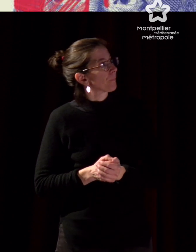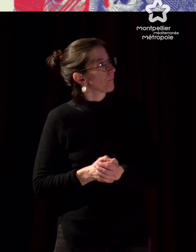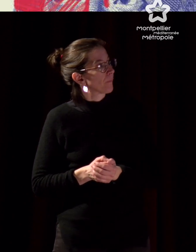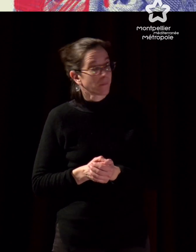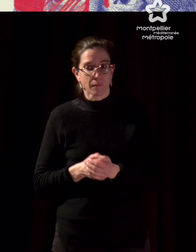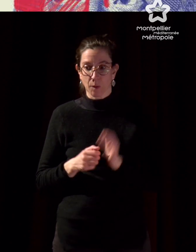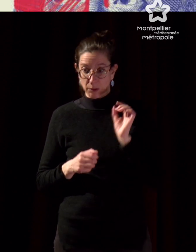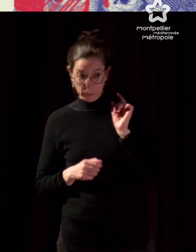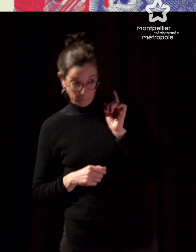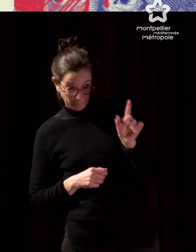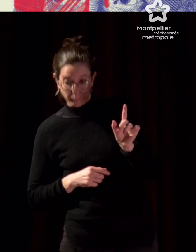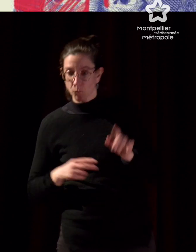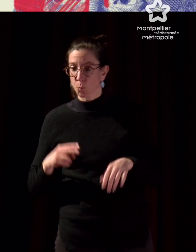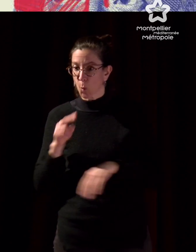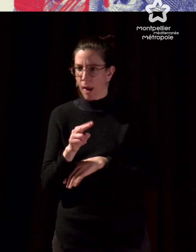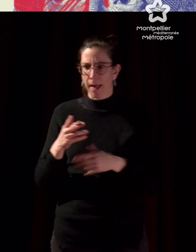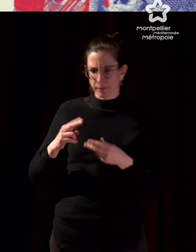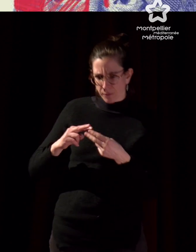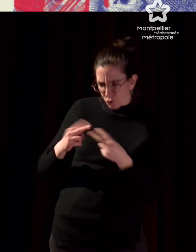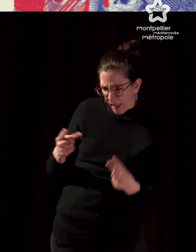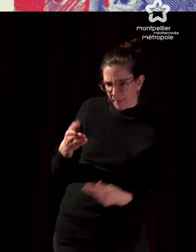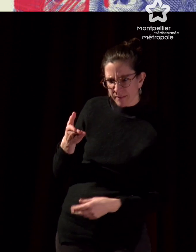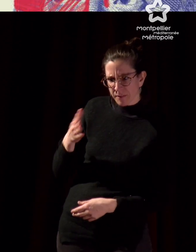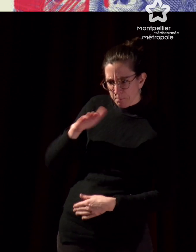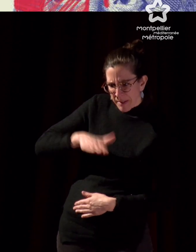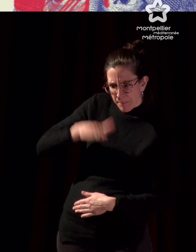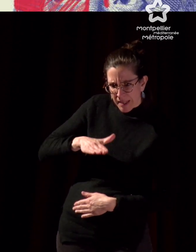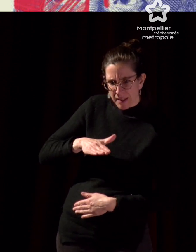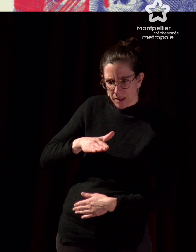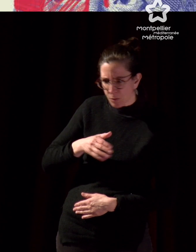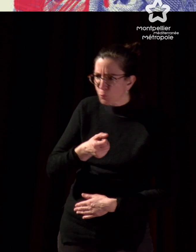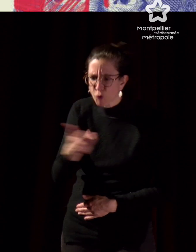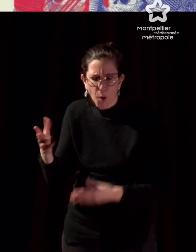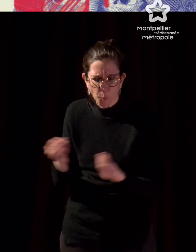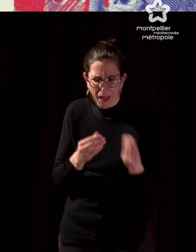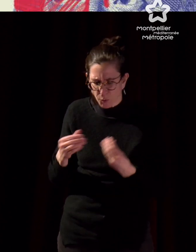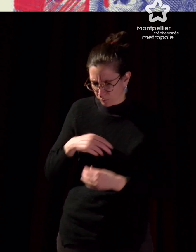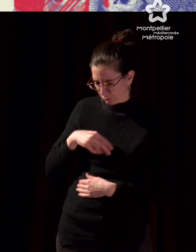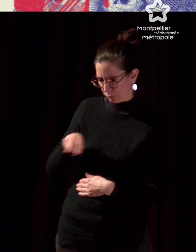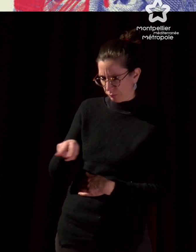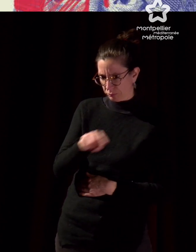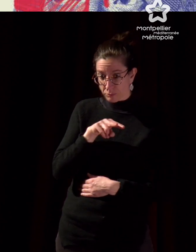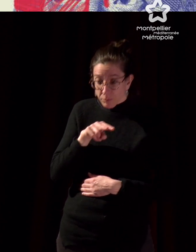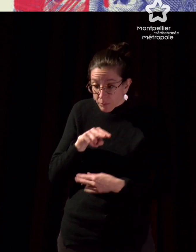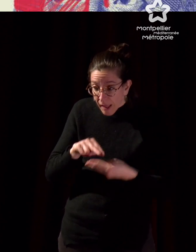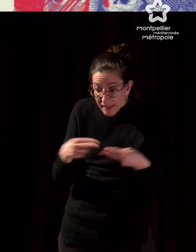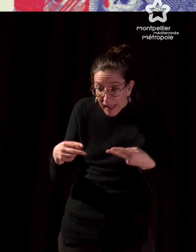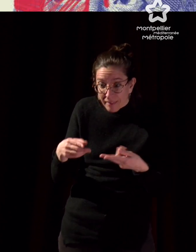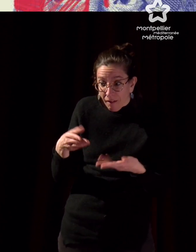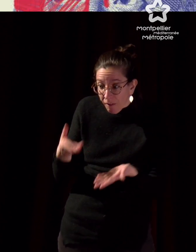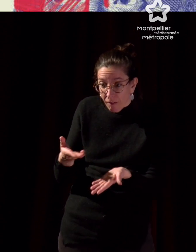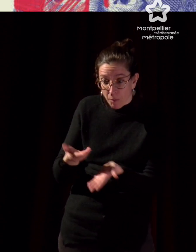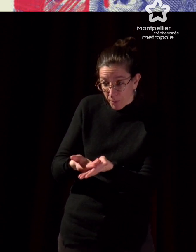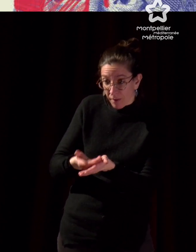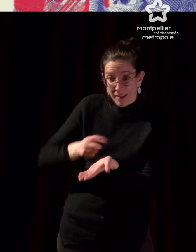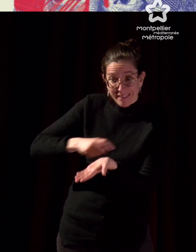Et quand on regarde dans le génome des populations pygmées, on voit dans leur ADN les traces de ce mélange, c'est-à-dire